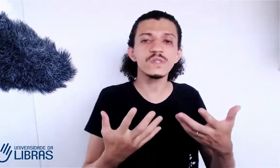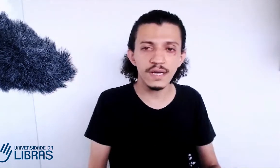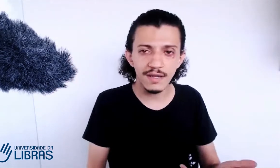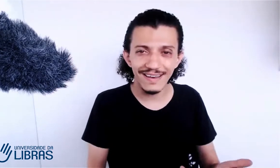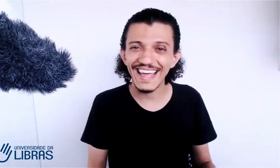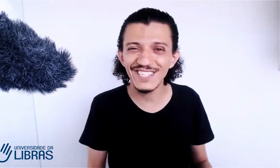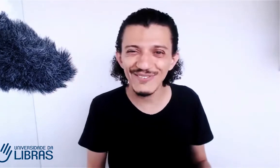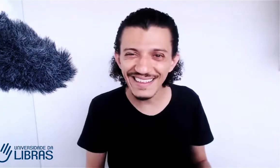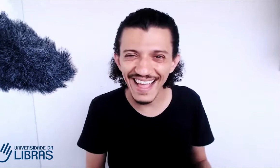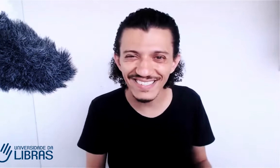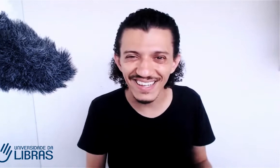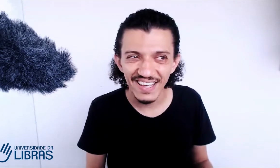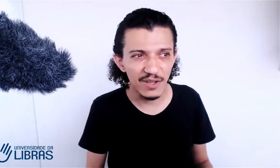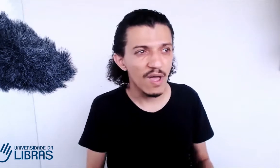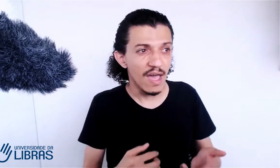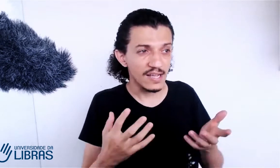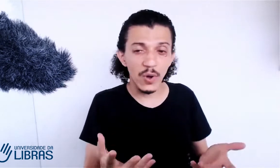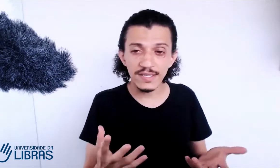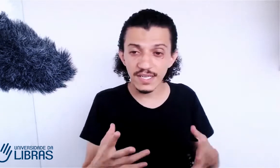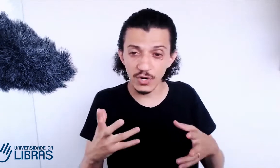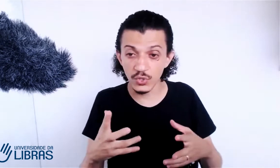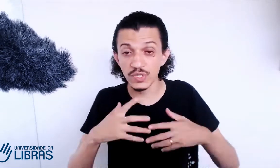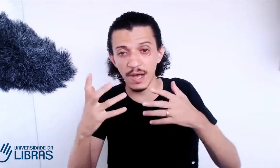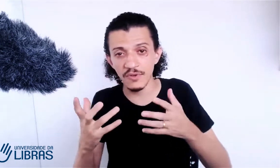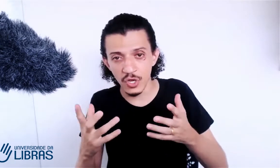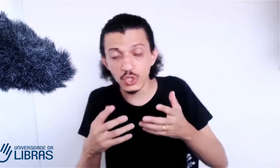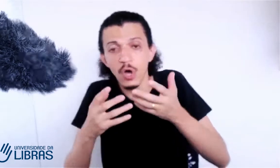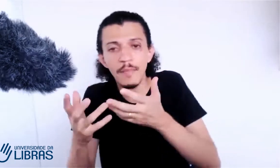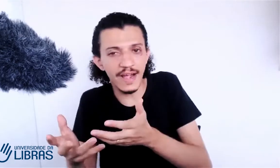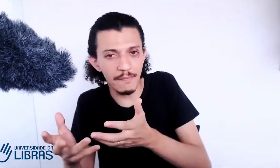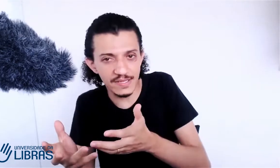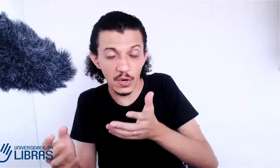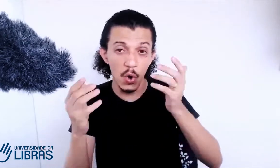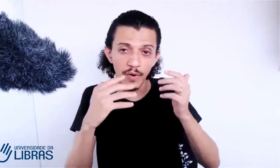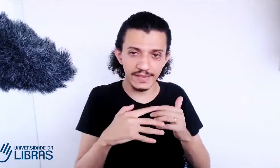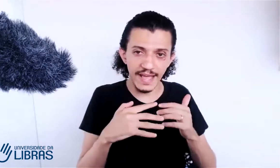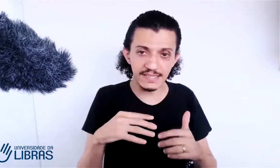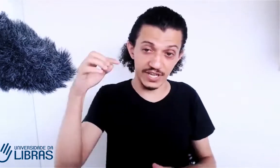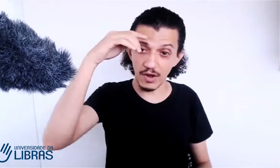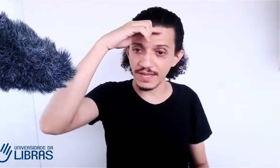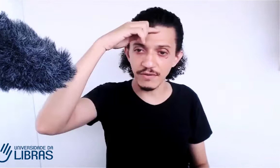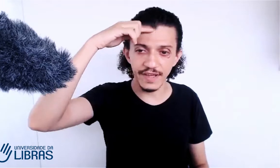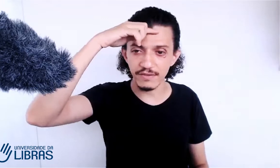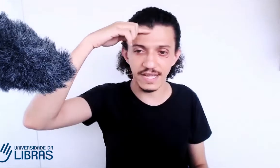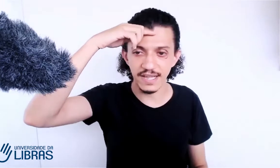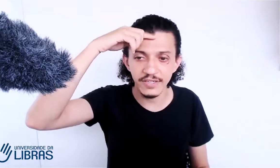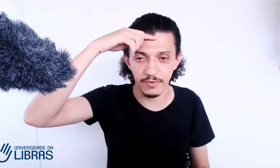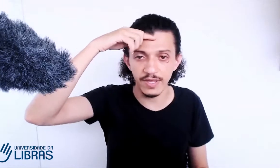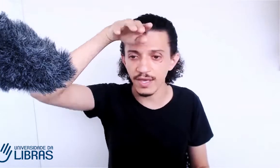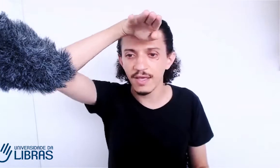usa na região da testa. Então, as coisas que nós usamos sobre a cabeça ou na testa, geralmente são feitas nessa região aqui.